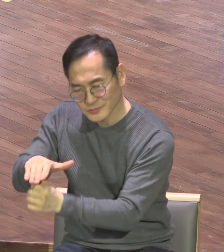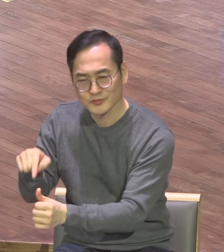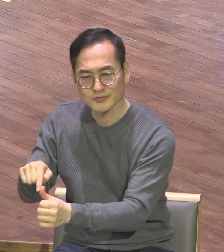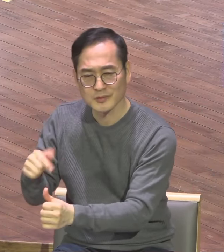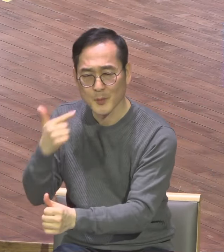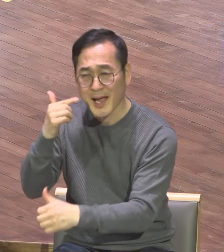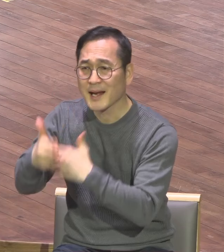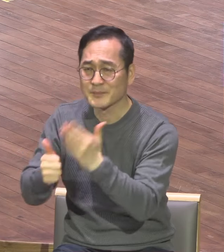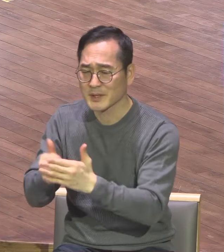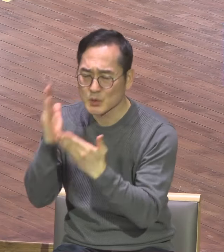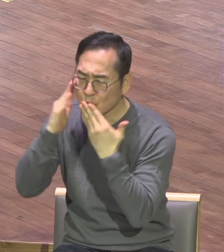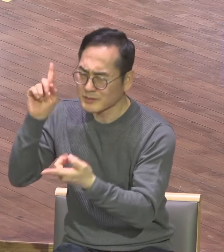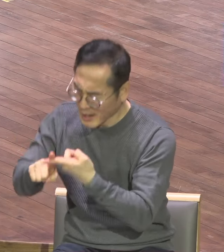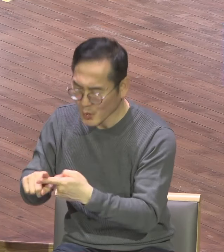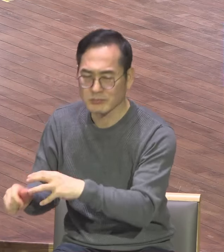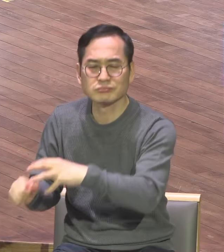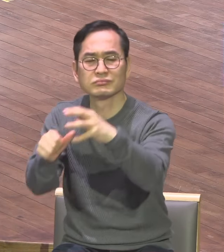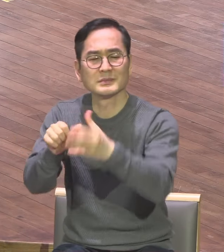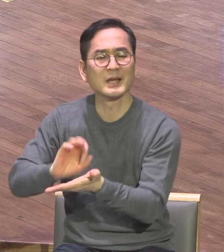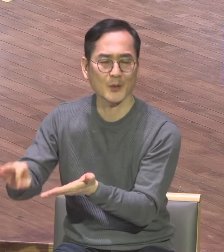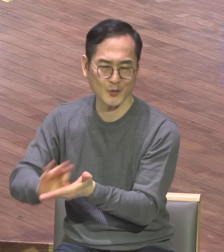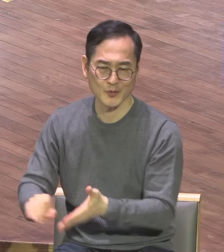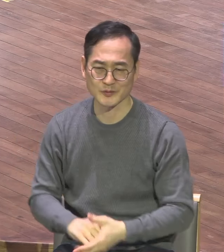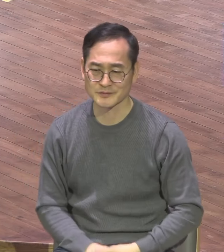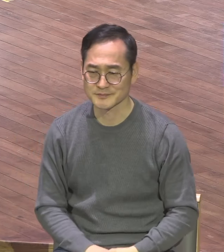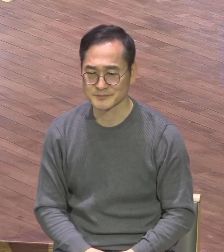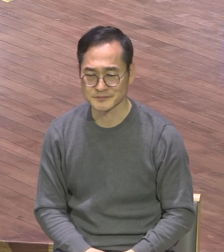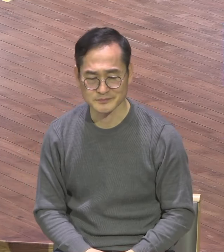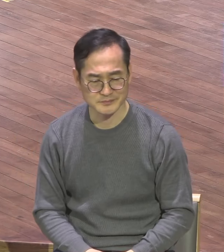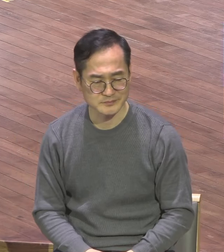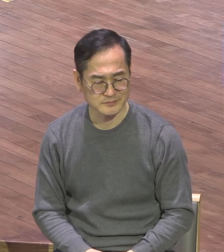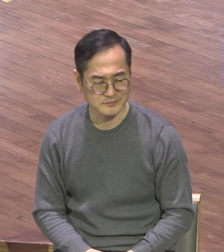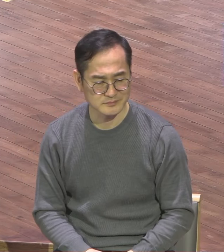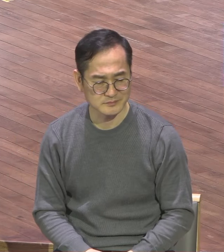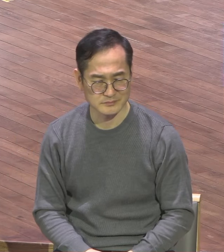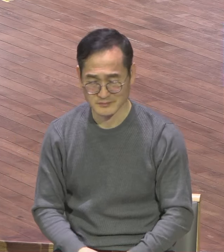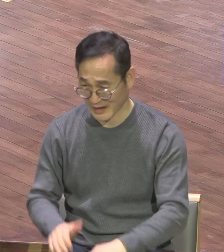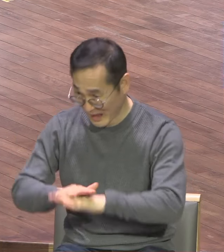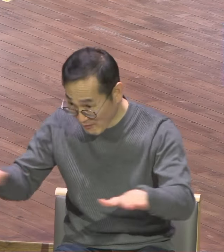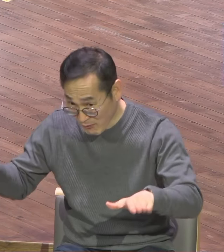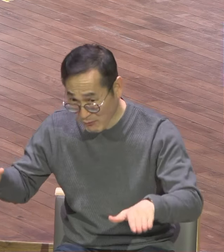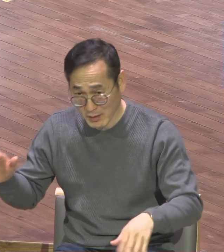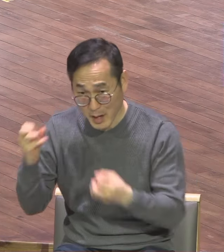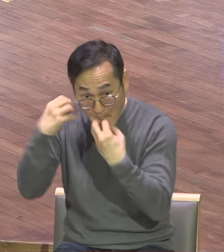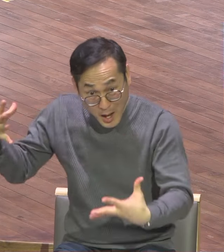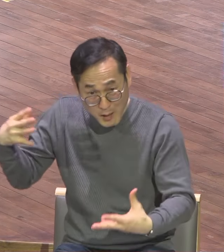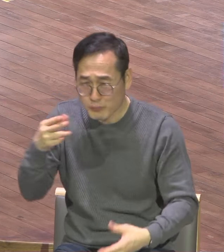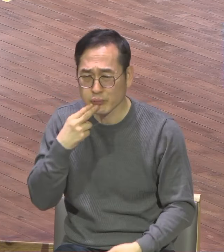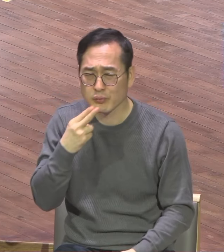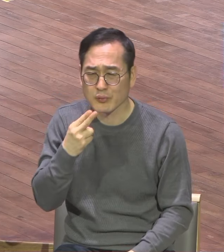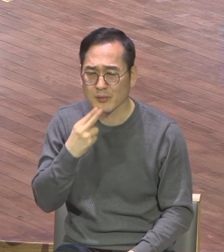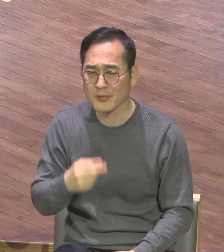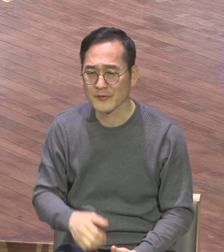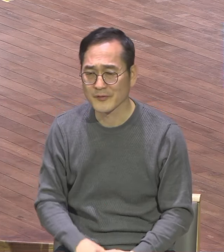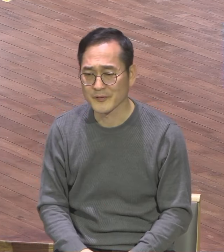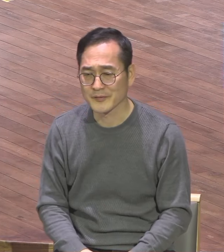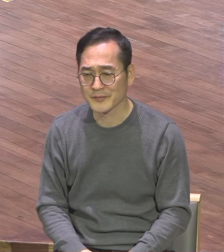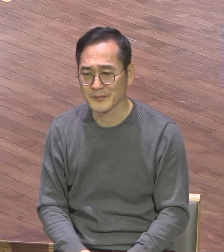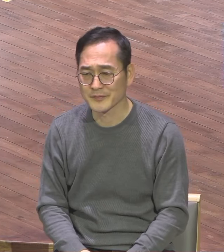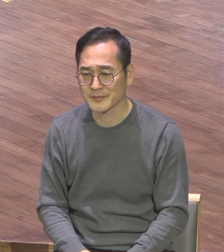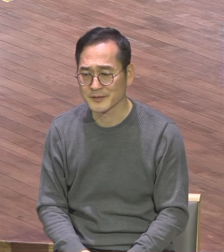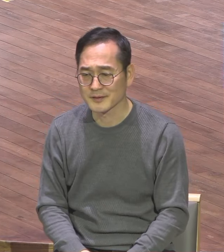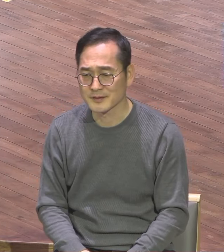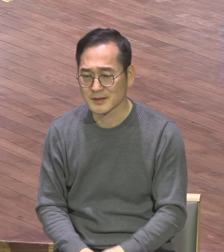방법이 그거예요. 또 무슨 뭐 기복신학처럼 뭐 주어진 게 해결되고 그 불신자들이나 보는 수준이에요. 다윗이 그런